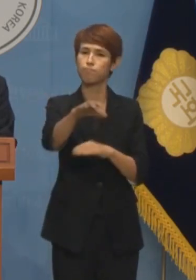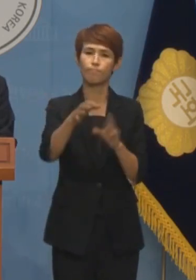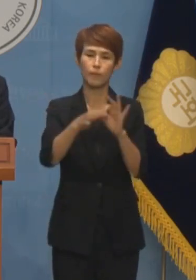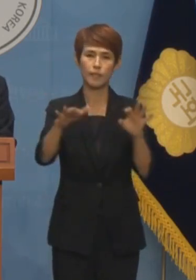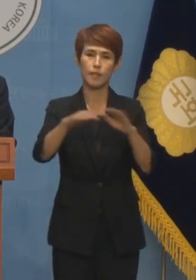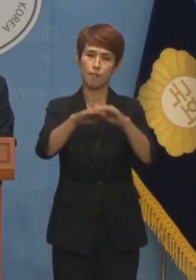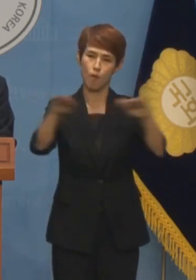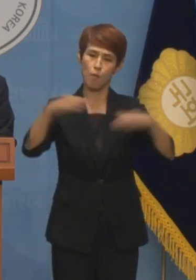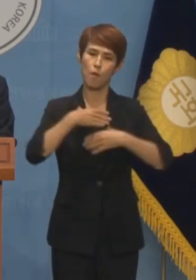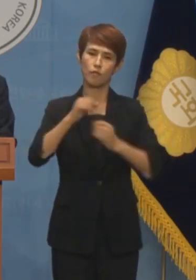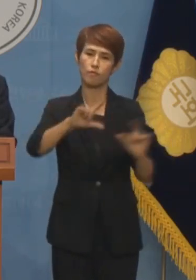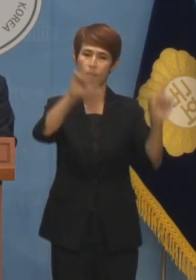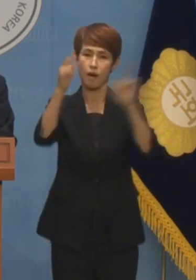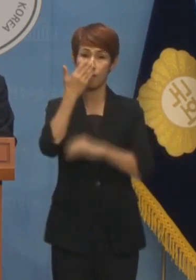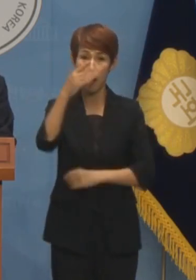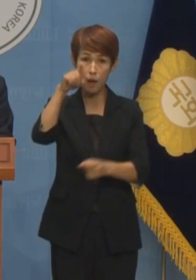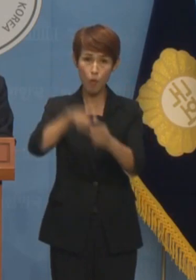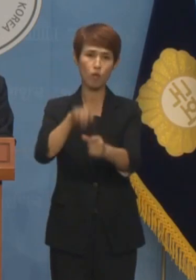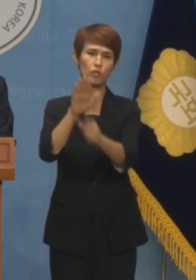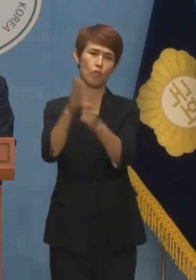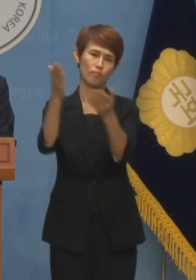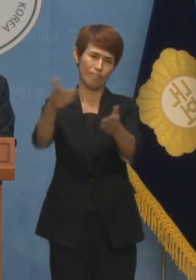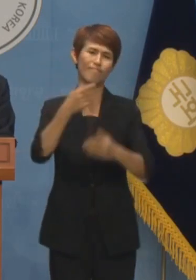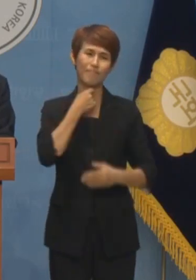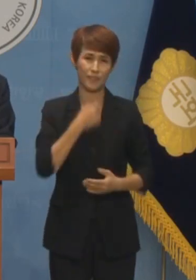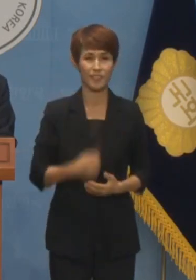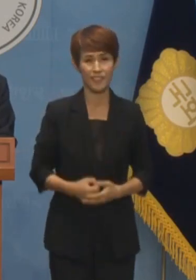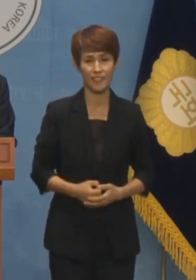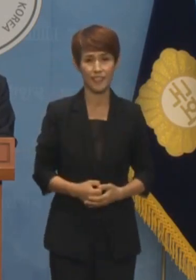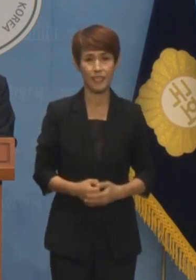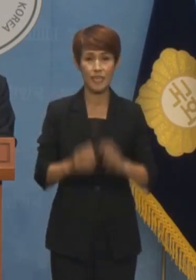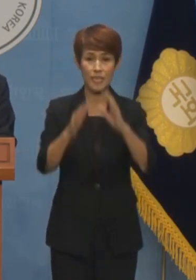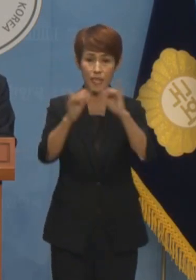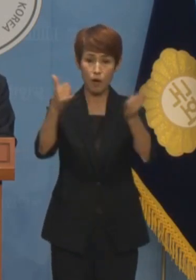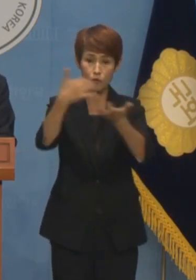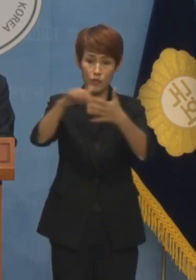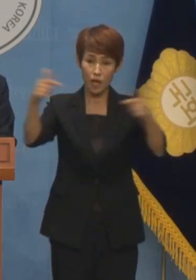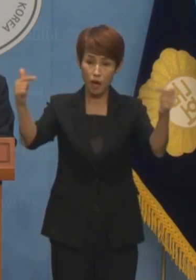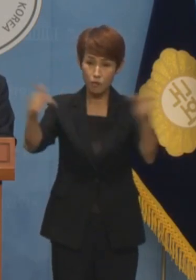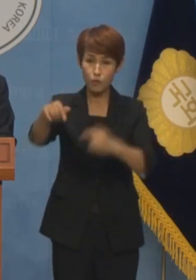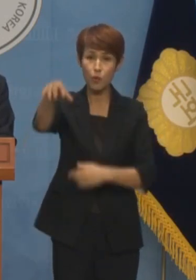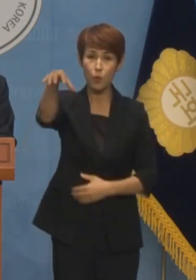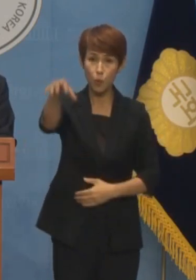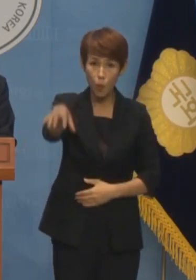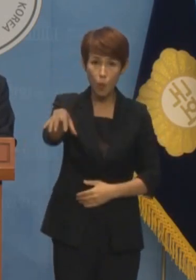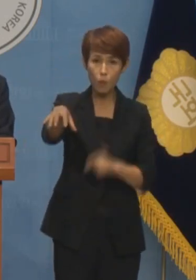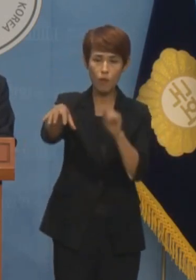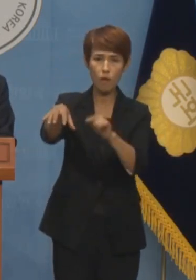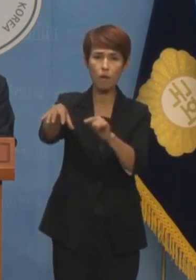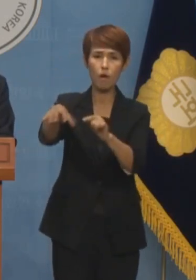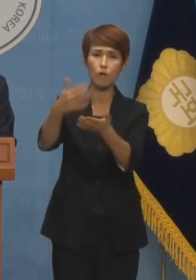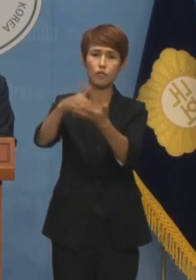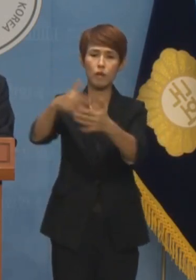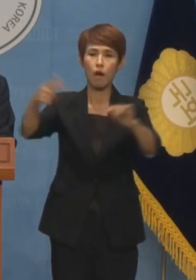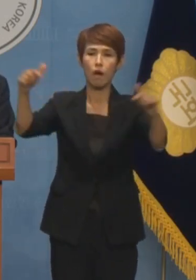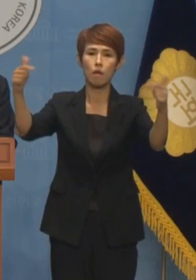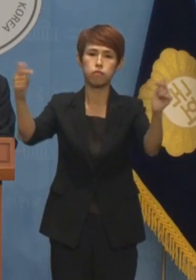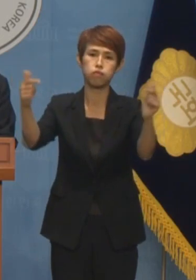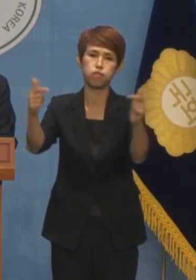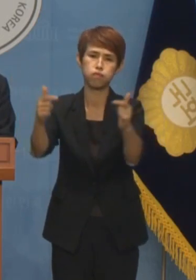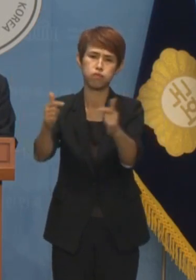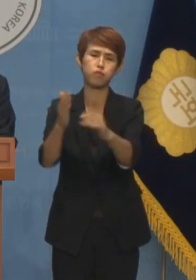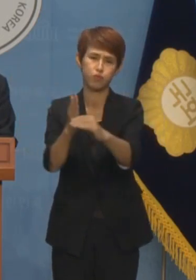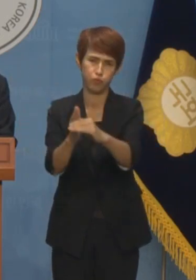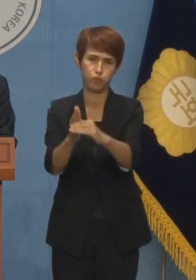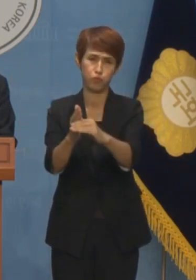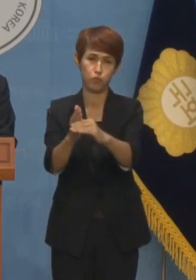삶을 영위할 수 있도록 지원하고 싶습니다. 인구 감소 지역의 인구가 계속해서 감소하고 있습니다.